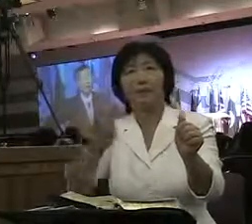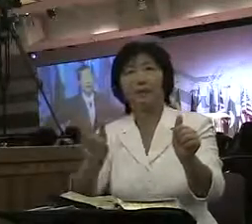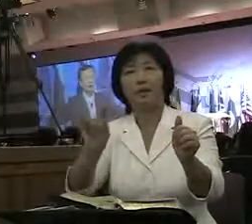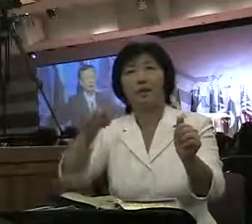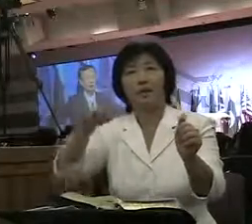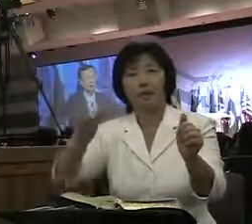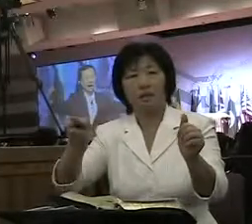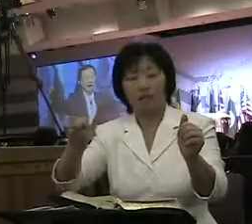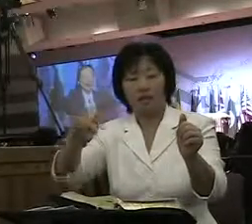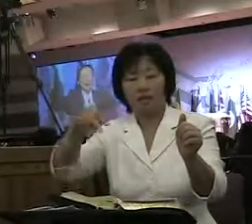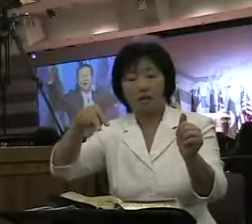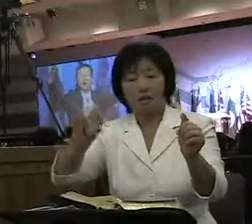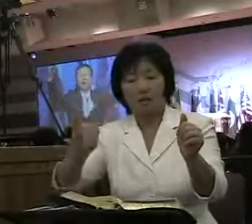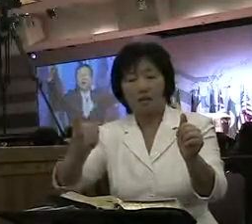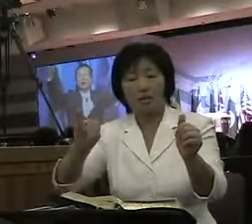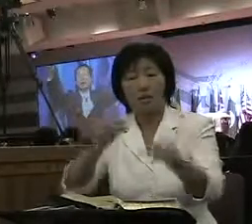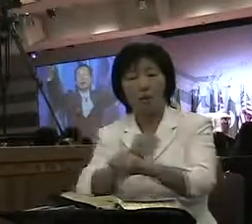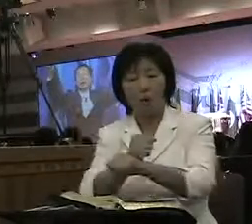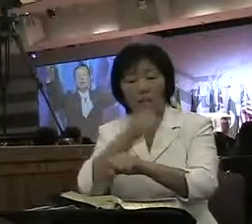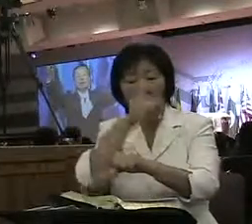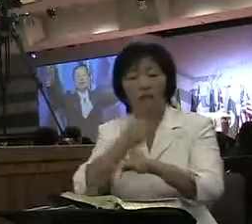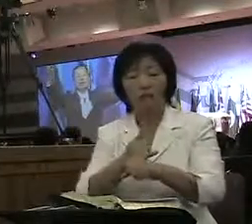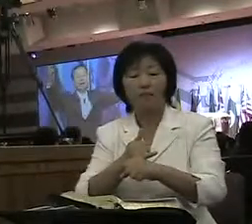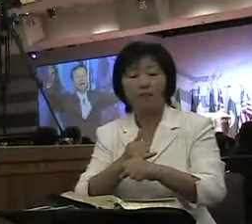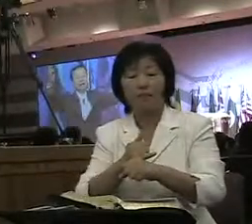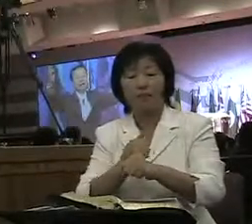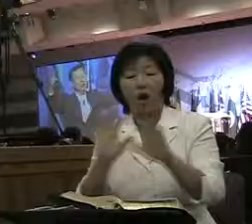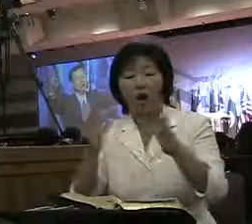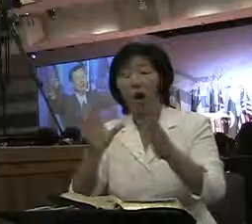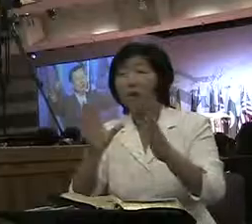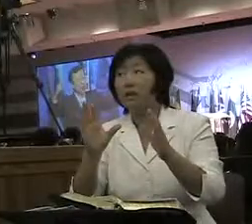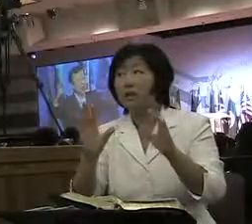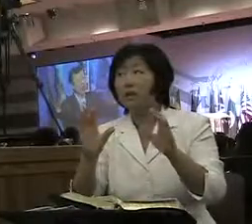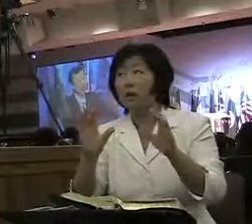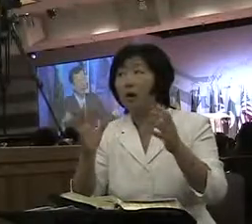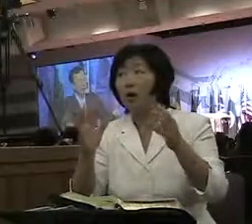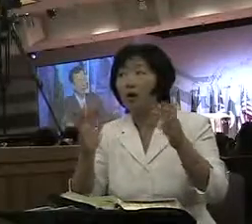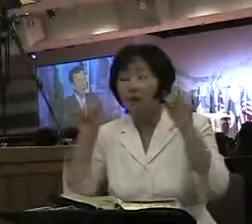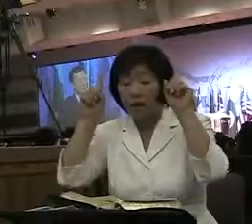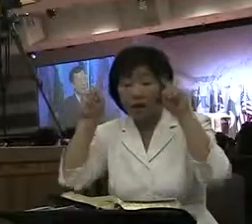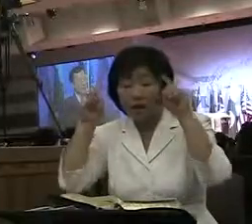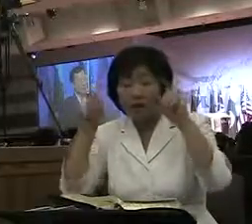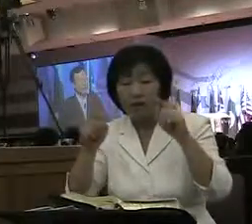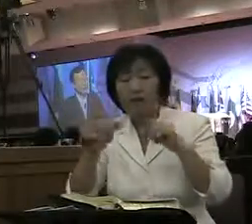비전을 보는 가운데 하나님의 어린 양 메시아 예수 그리스도를 보게 됩니다.